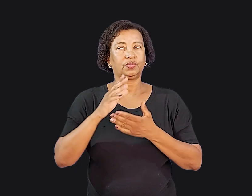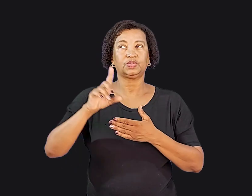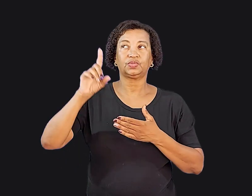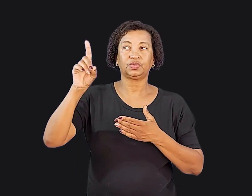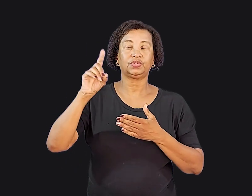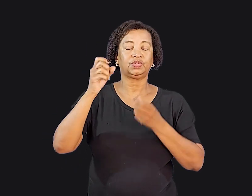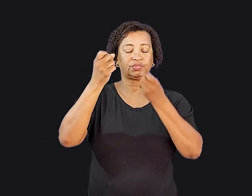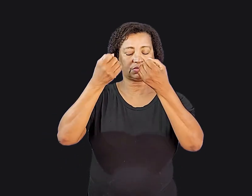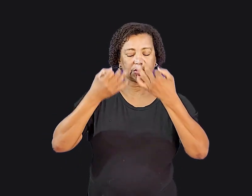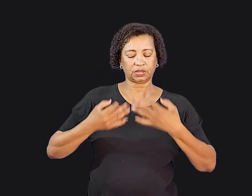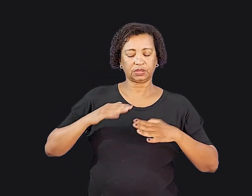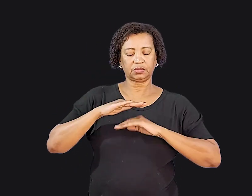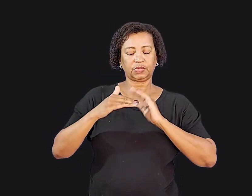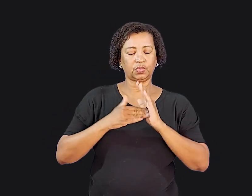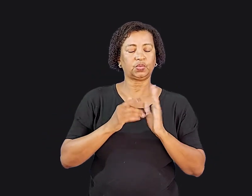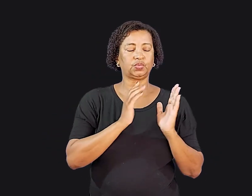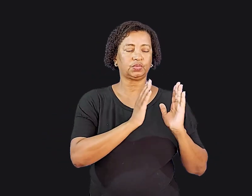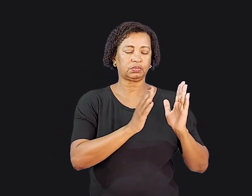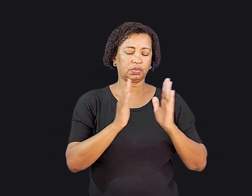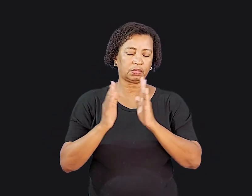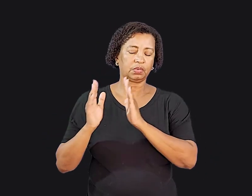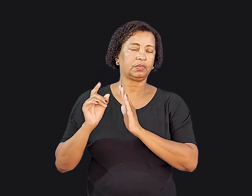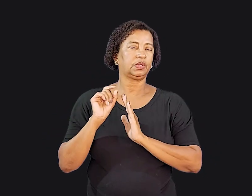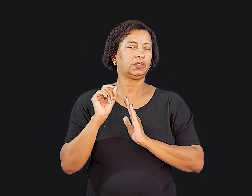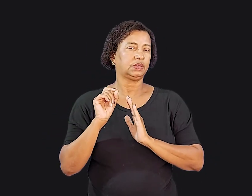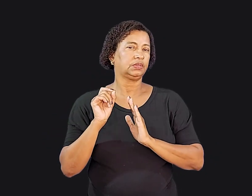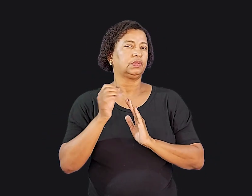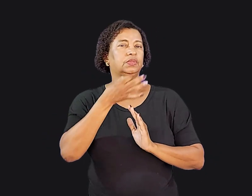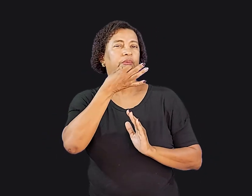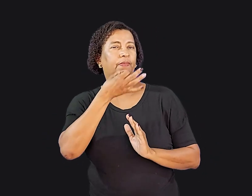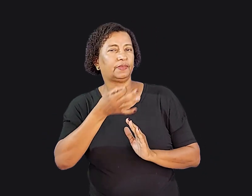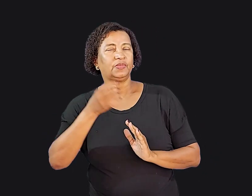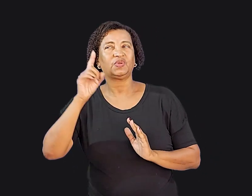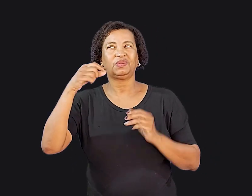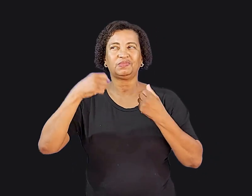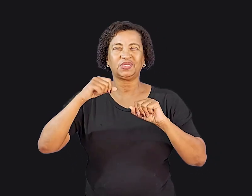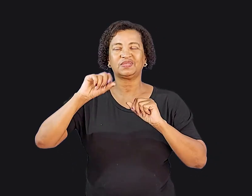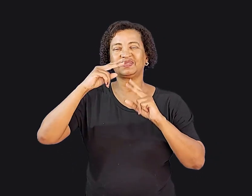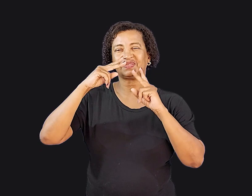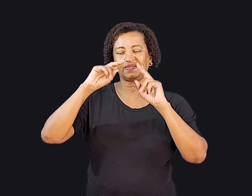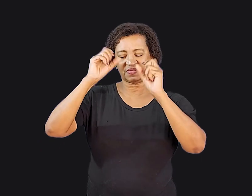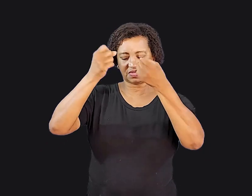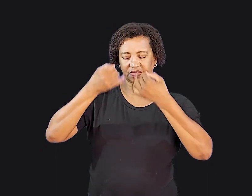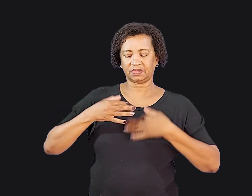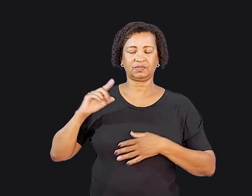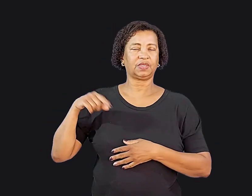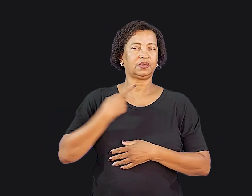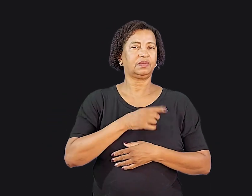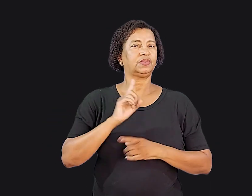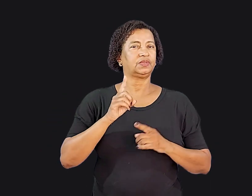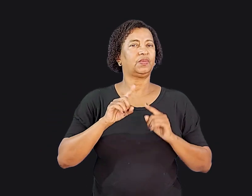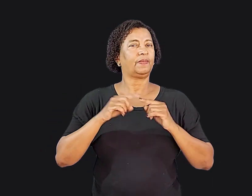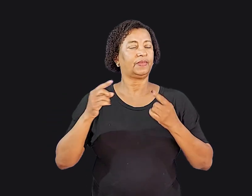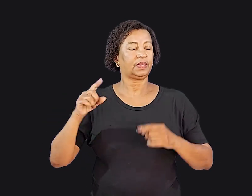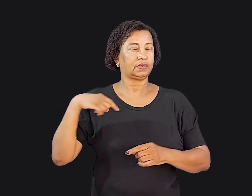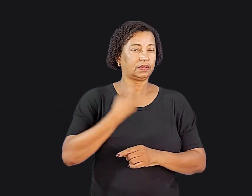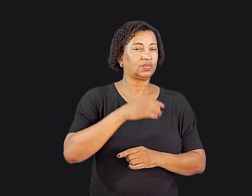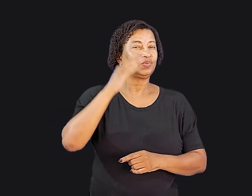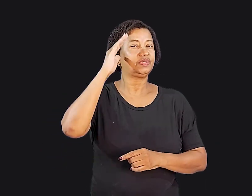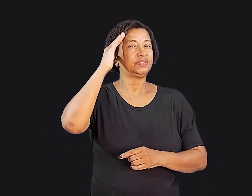nos contou tudo, passo a passo, como foi por achar que nos devia alguma satisfação, não, mas para que entendêssemos como as